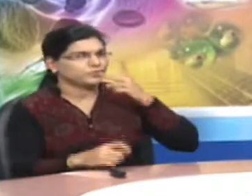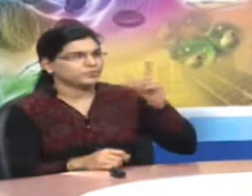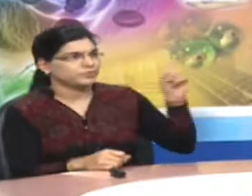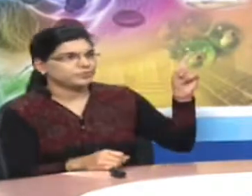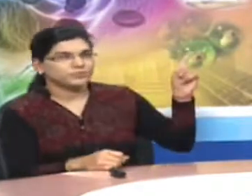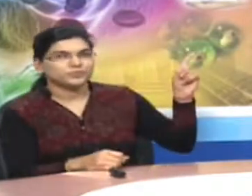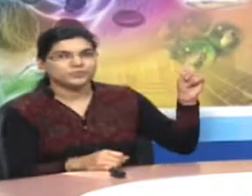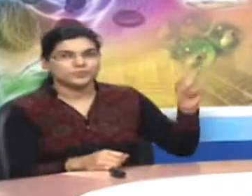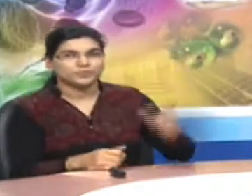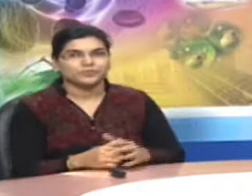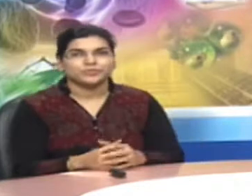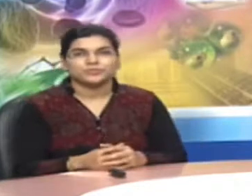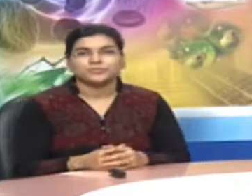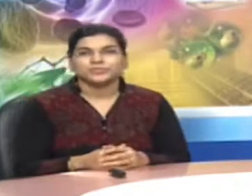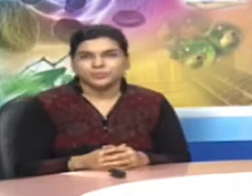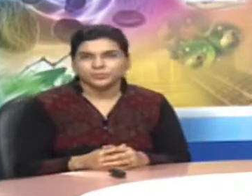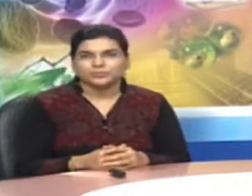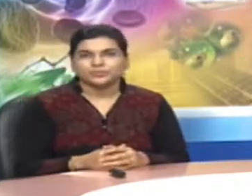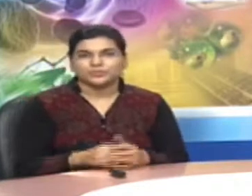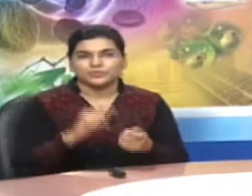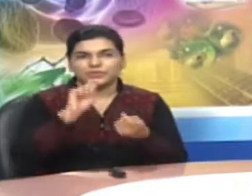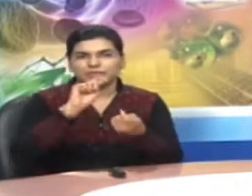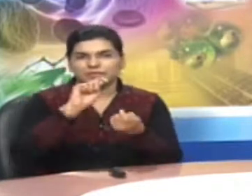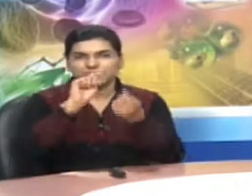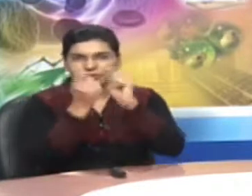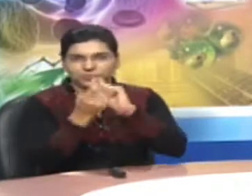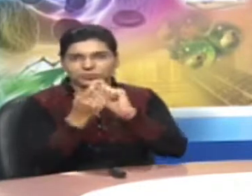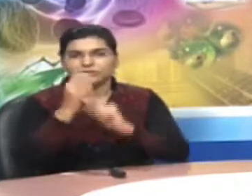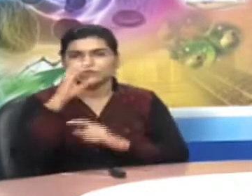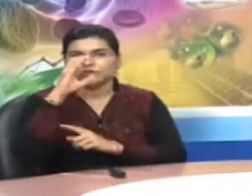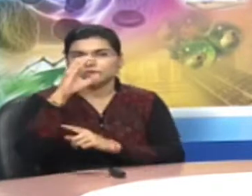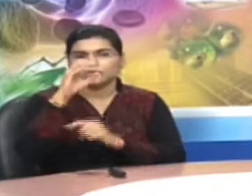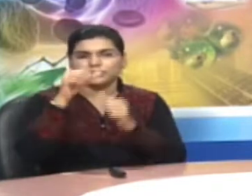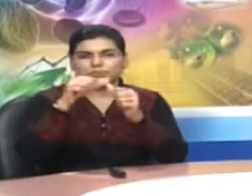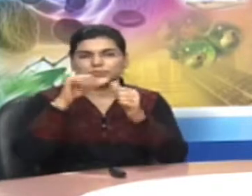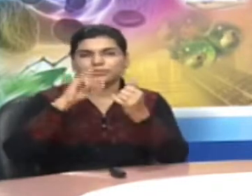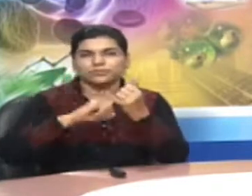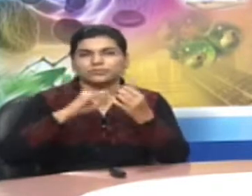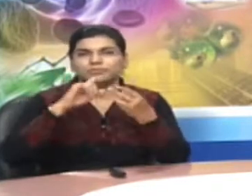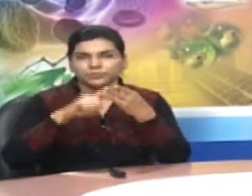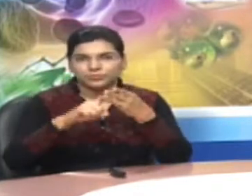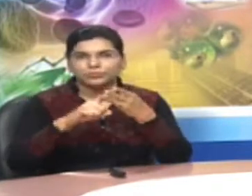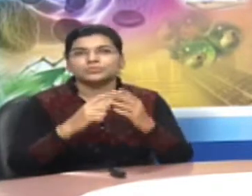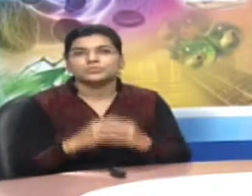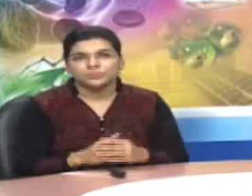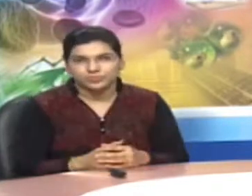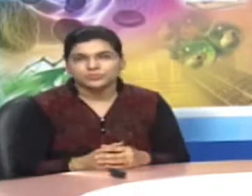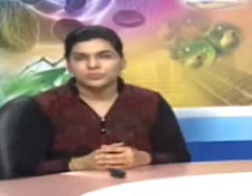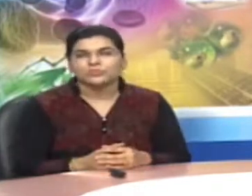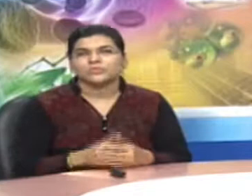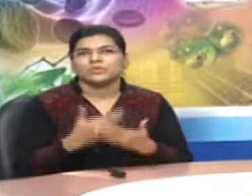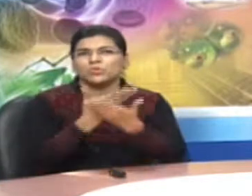So as you see in the slide, it's given change case. So what is change